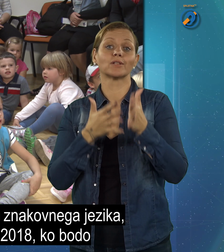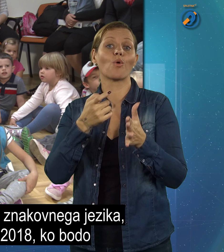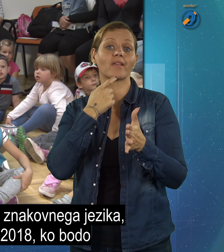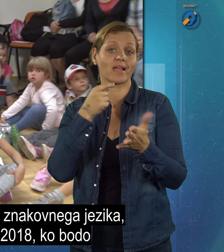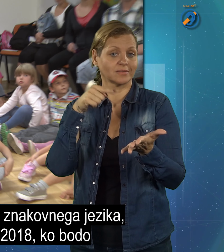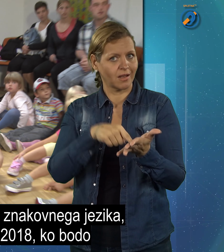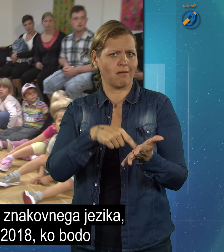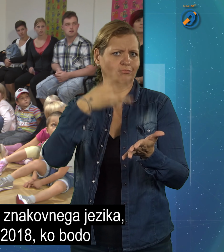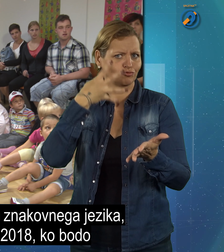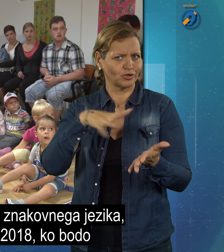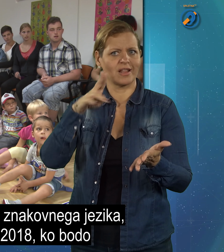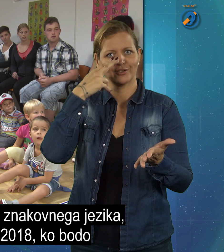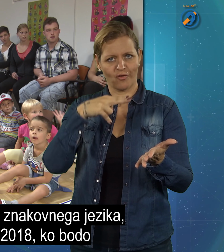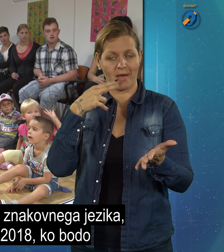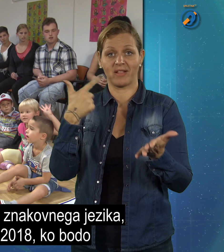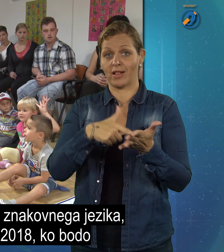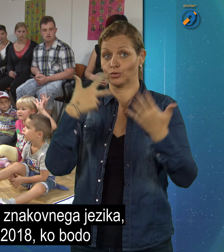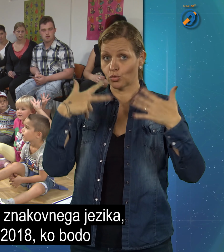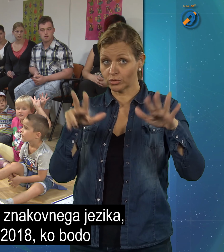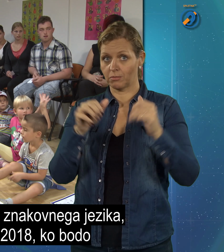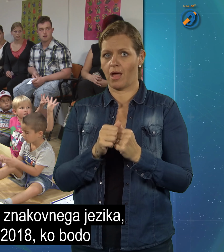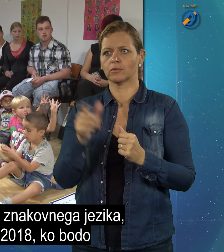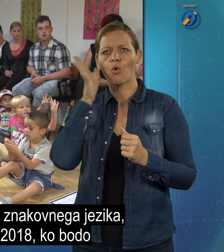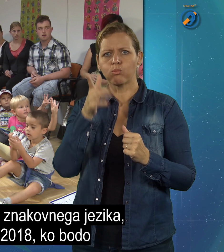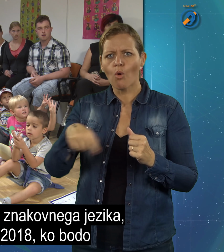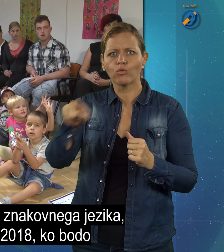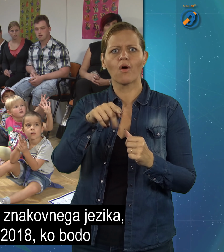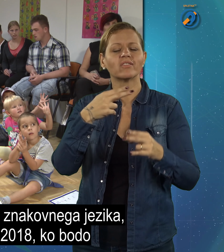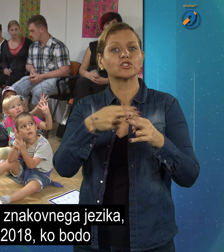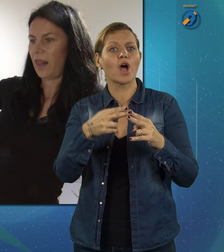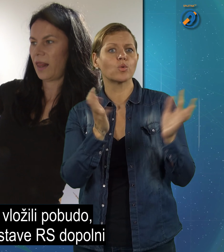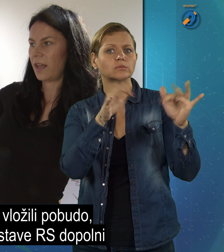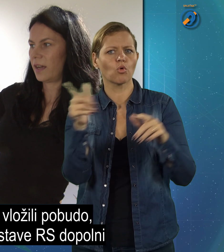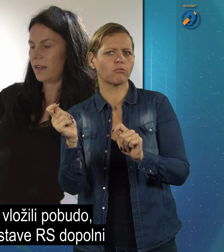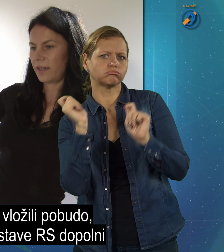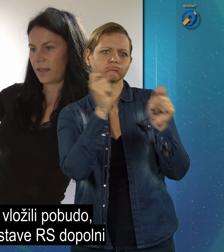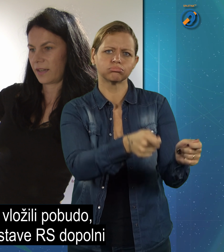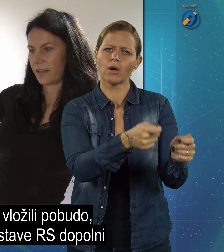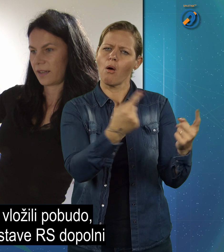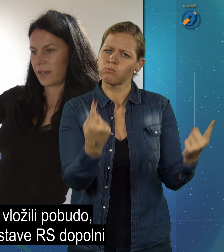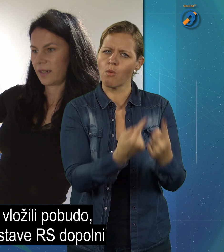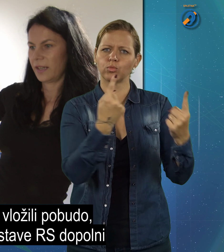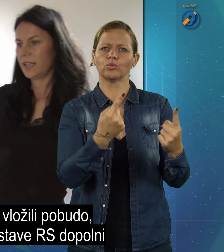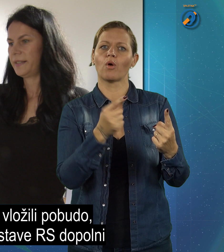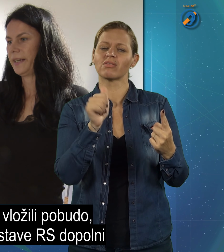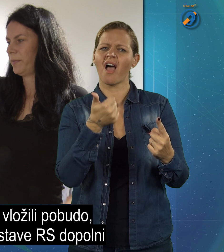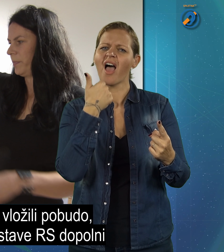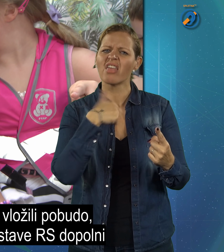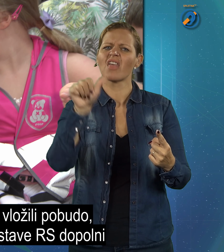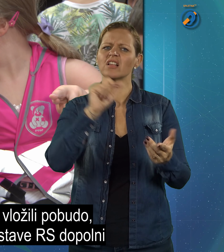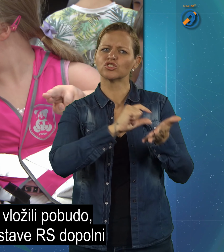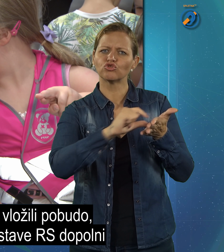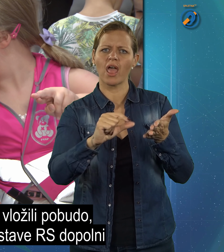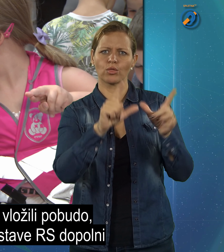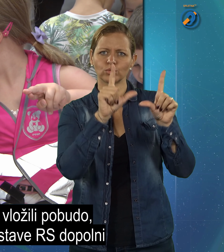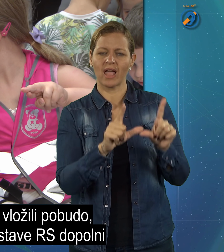Dneva slovenskega znakovnega jezika 14. novembra 2018, ko bodo v Državni zbor vložili pobudo,